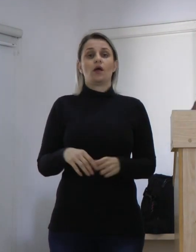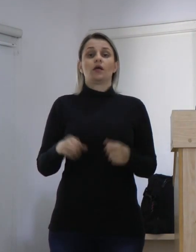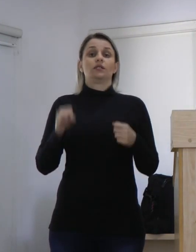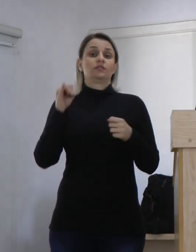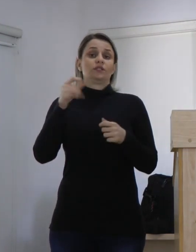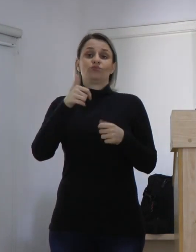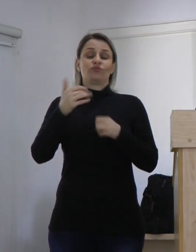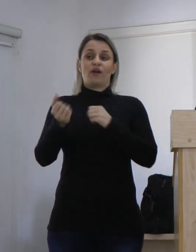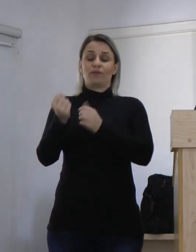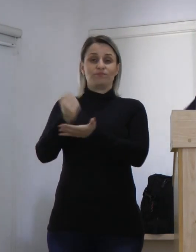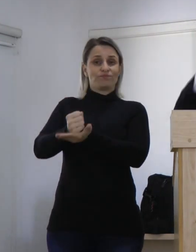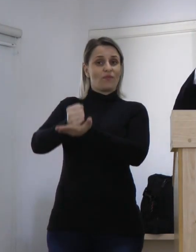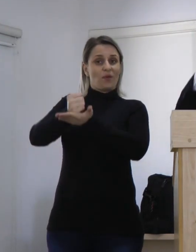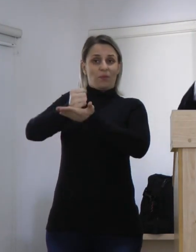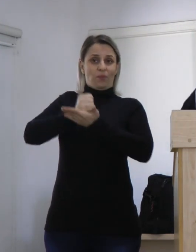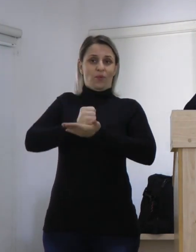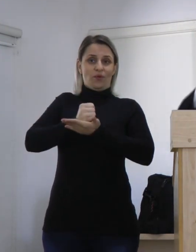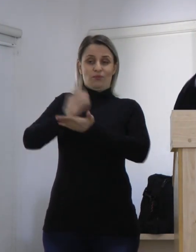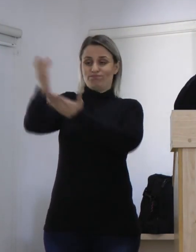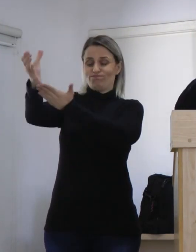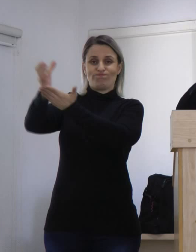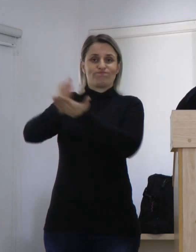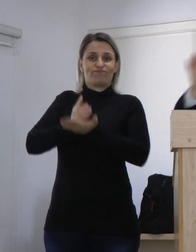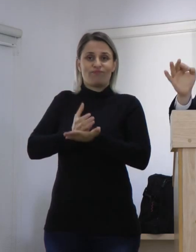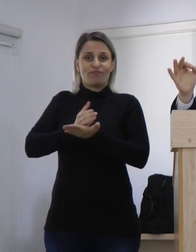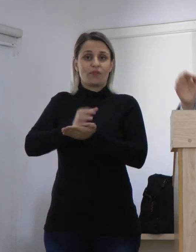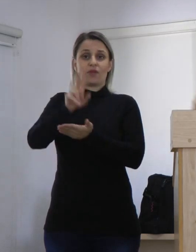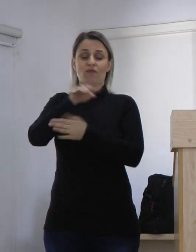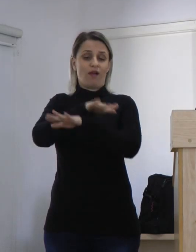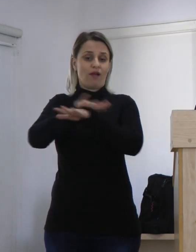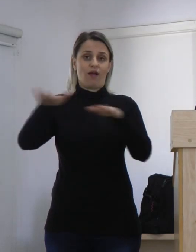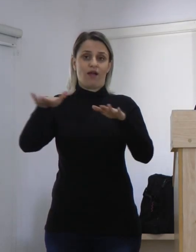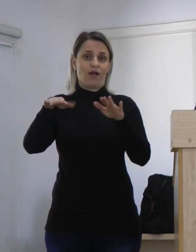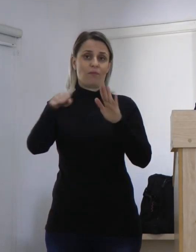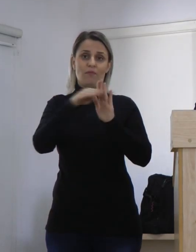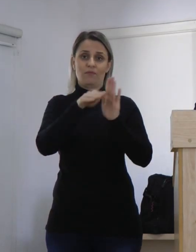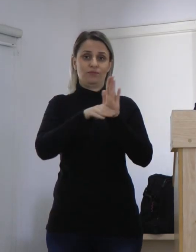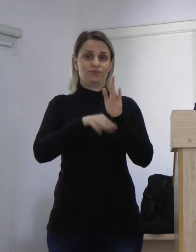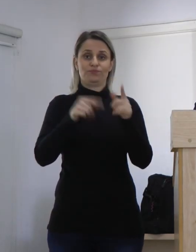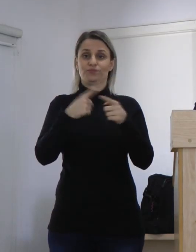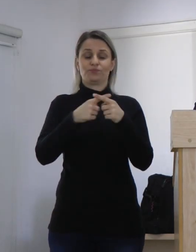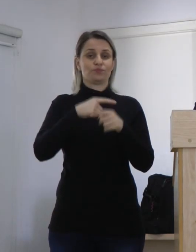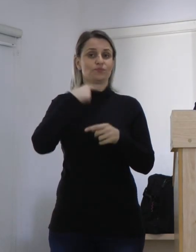apoio, nós vamos ter que encerrar o programa, porque nós não temos recursos para mantê-lo.